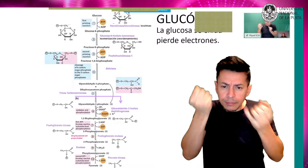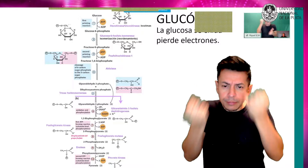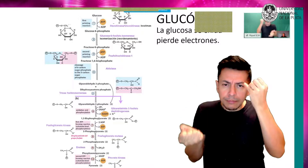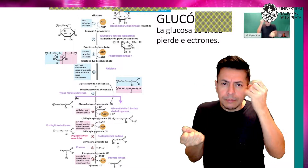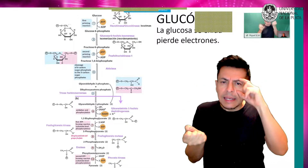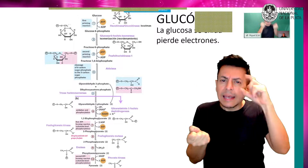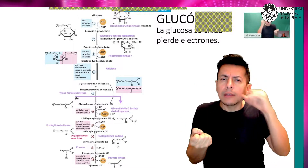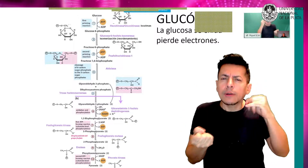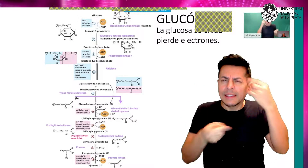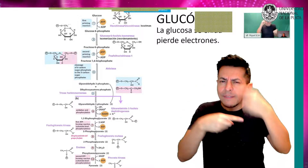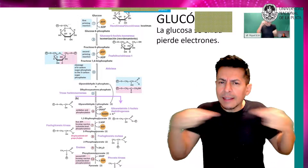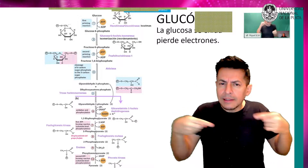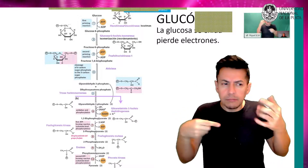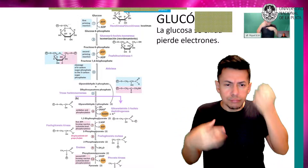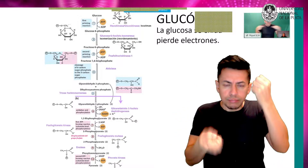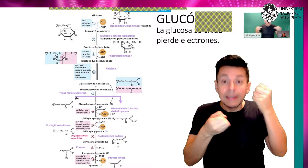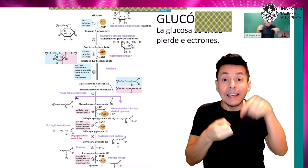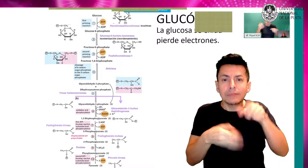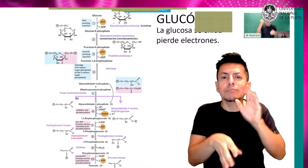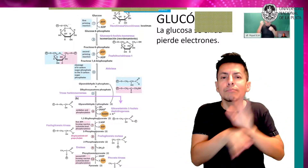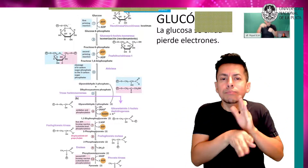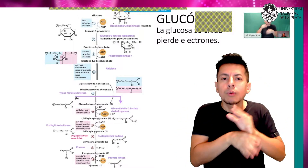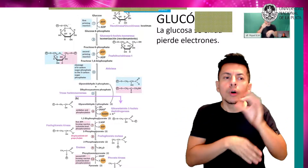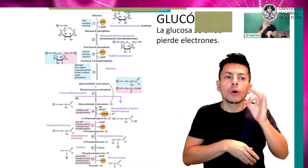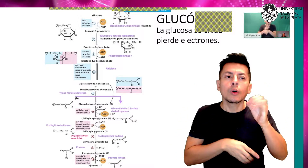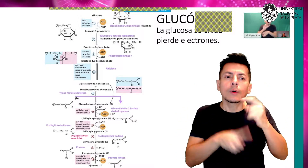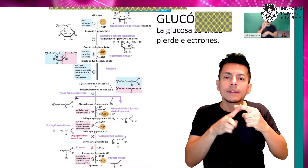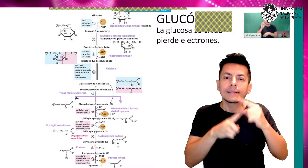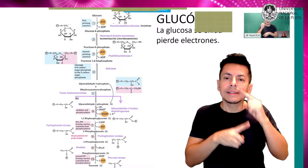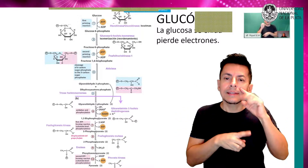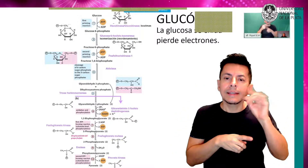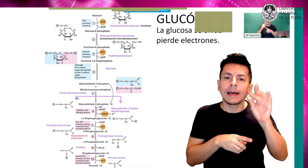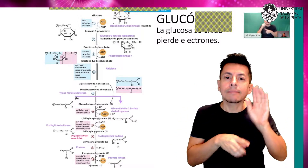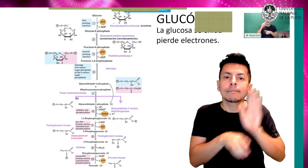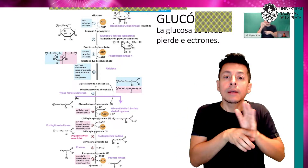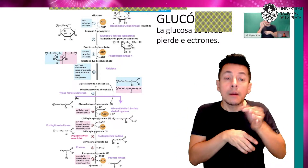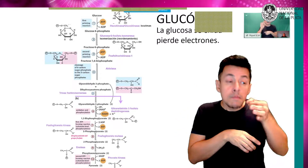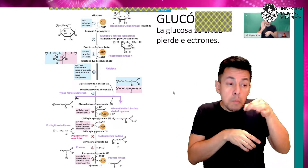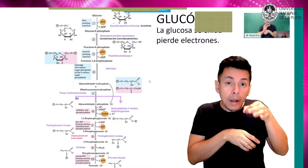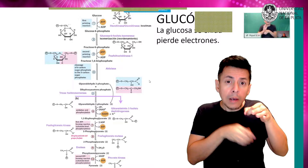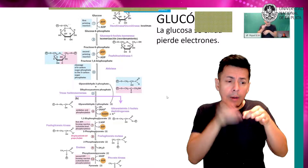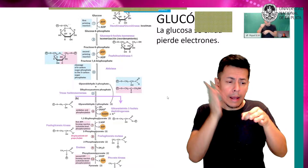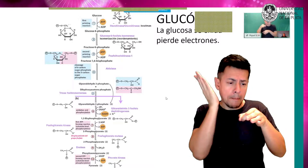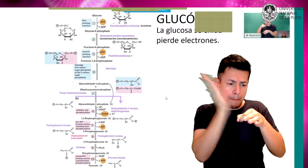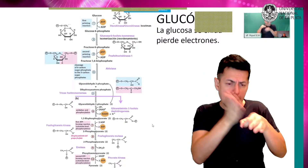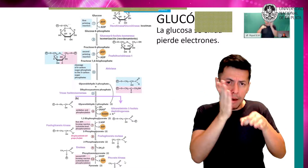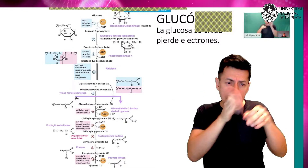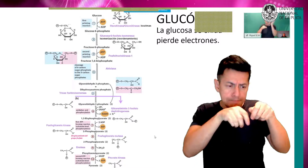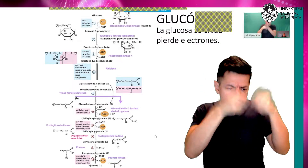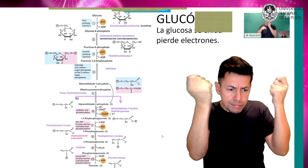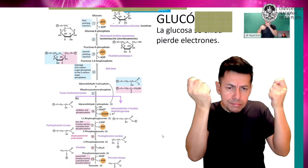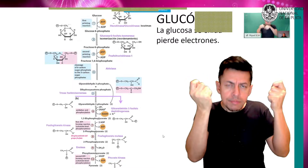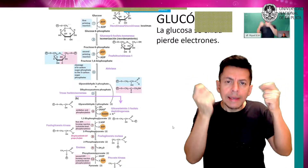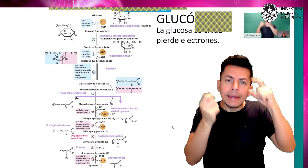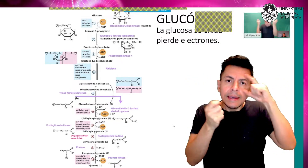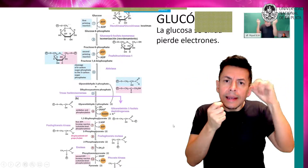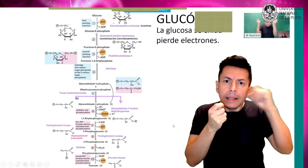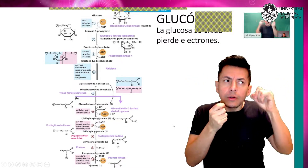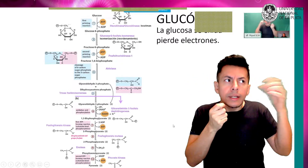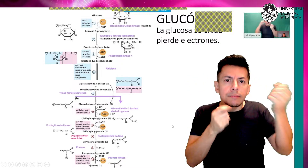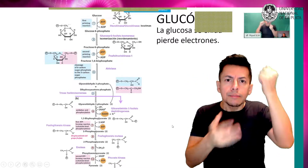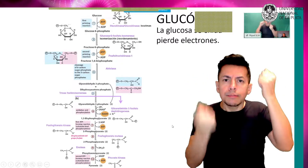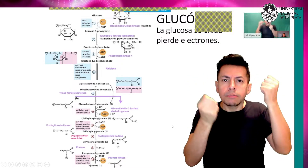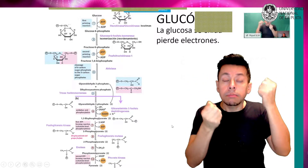¿Sí? Eso significa oxidar, romper la molécula y obtener electrones. Ahora, ¿esos electrones van a quedar libres en